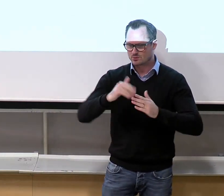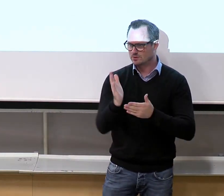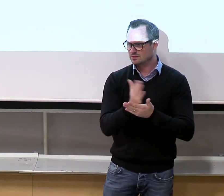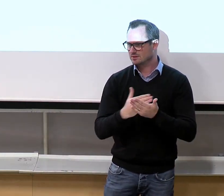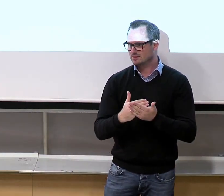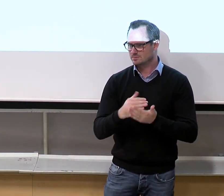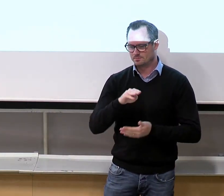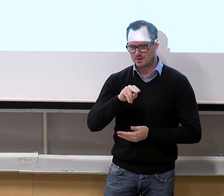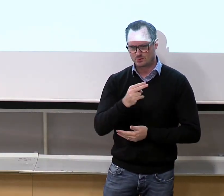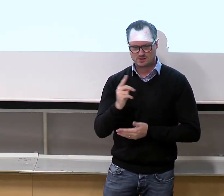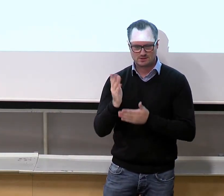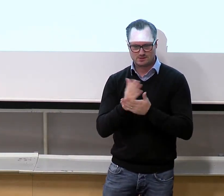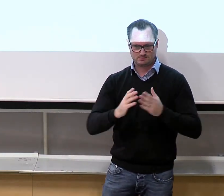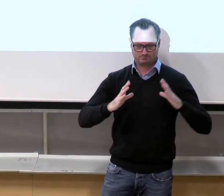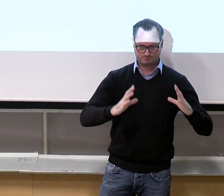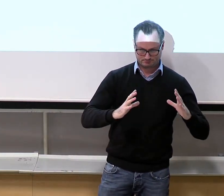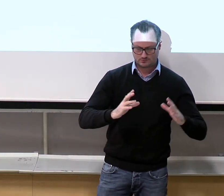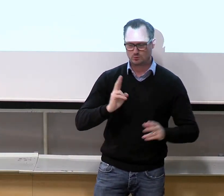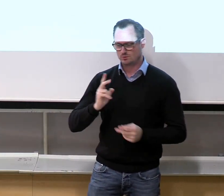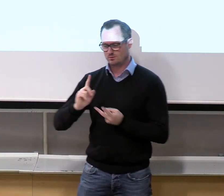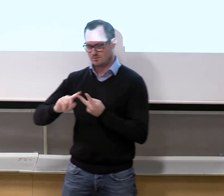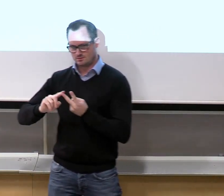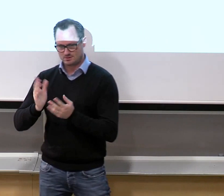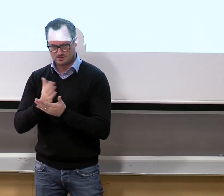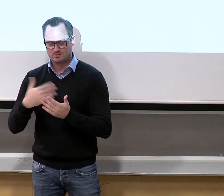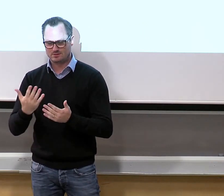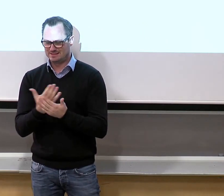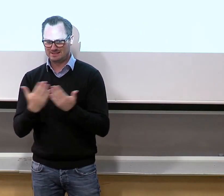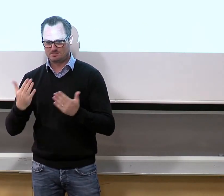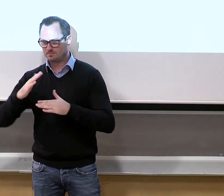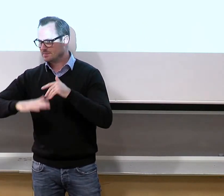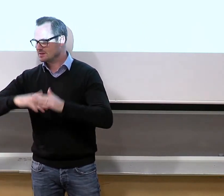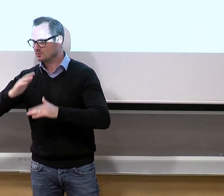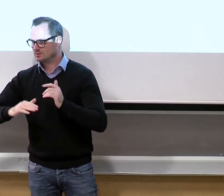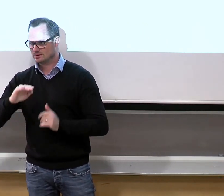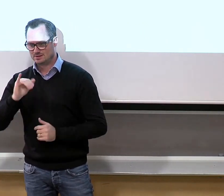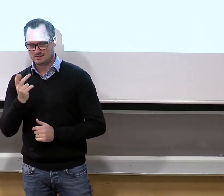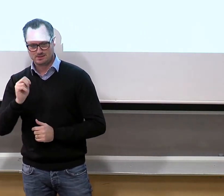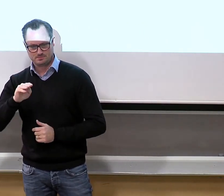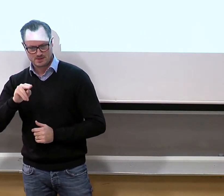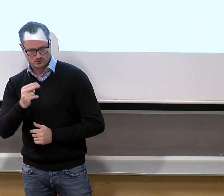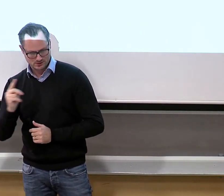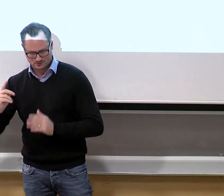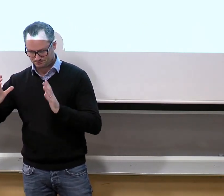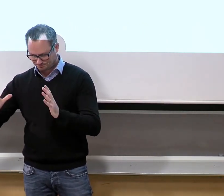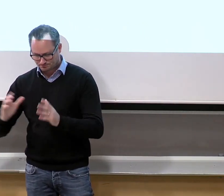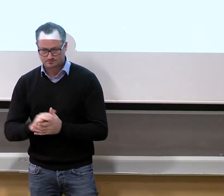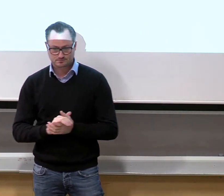När man tittar på hur teckenspråk ser ut så brukar man tala om dels en manuell del och en icke-manuell del